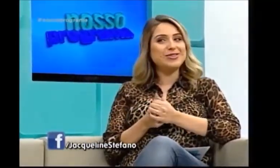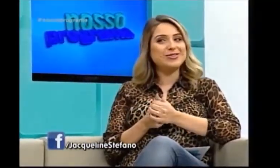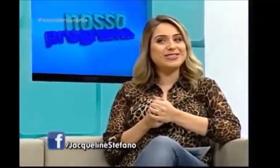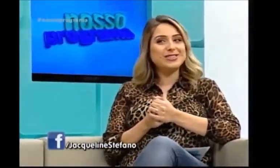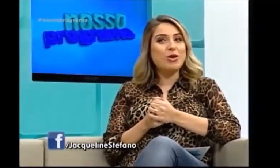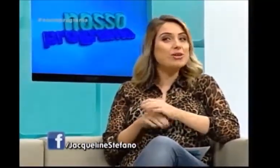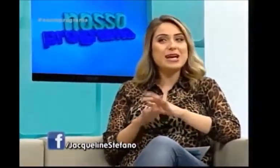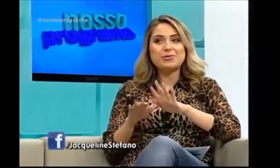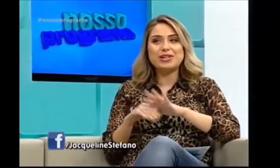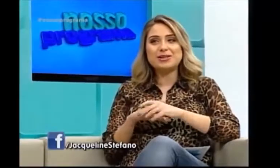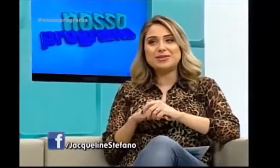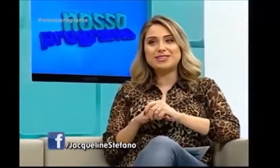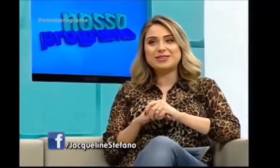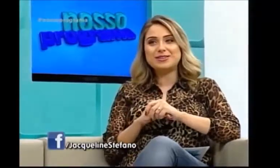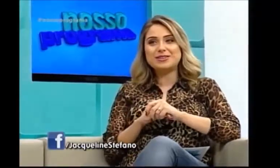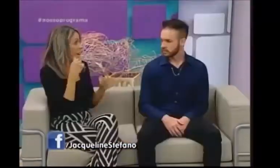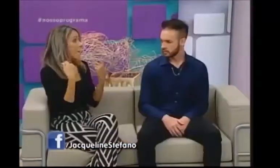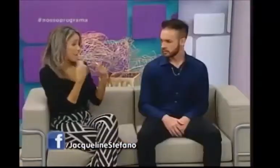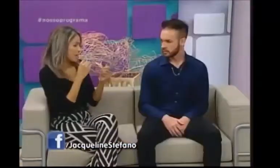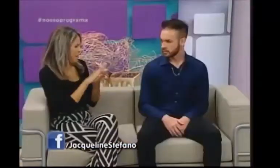inteiro? Qualquer programa?